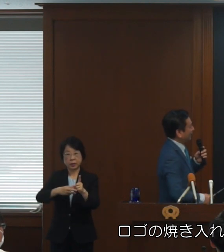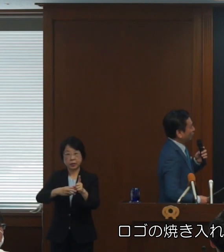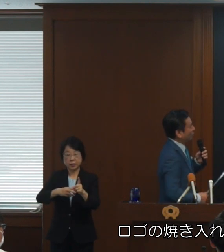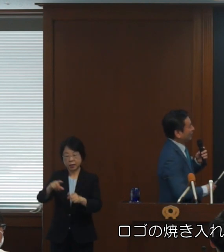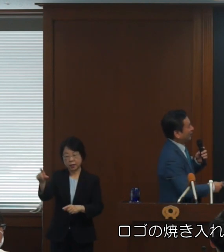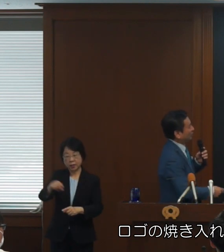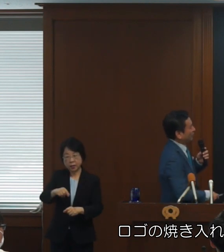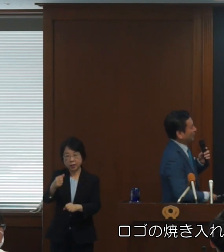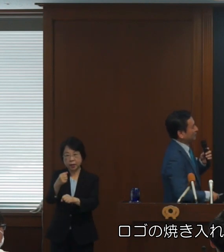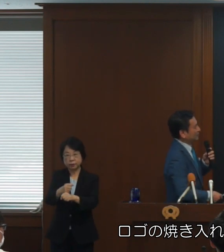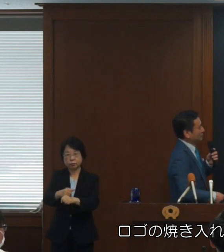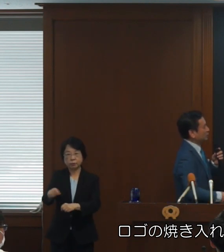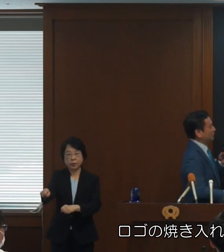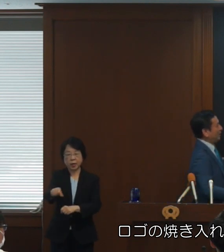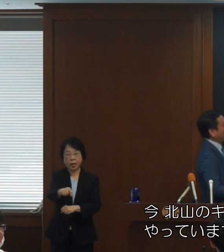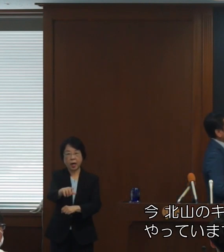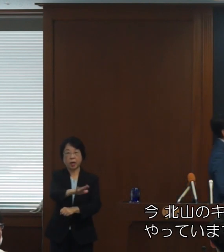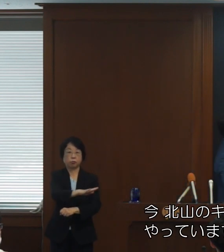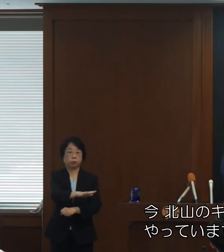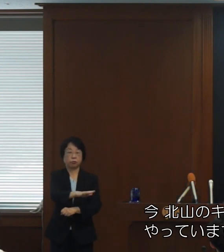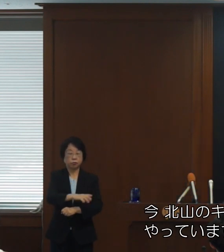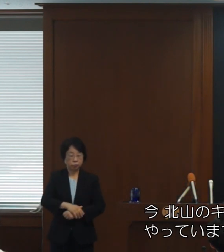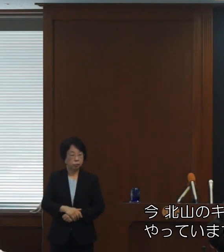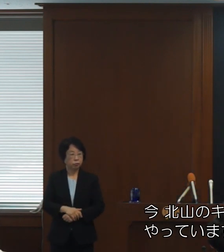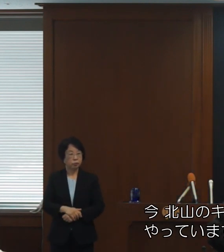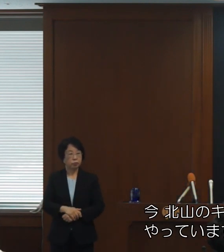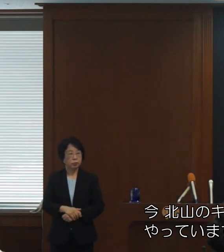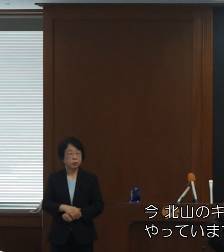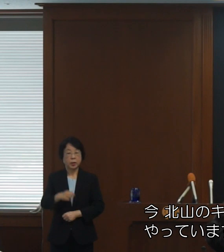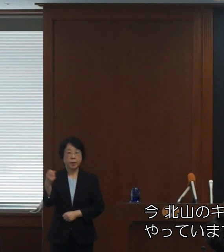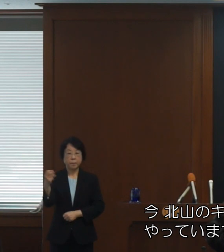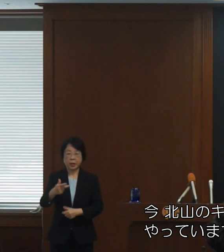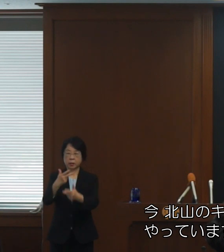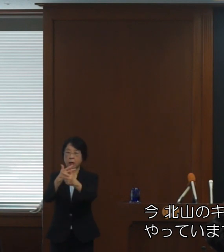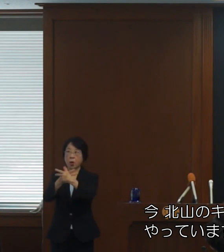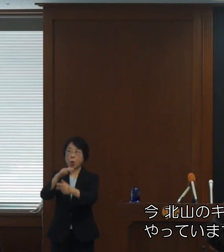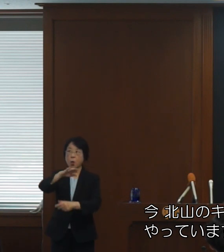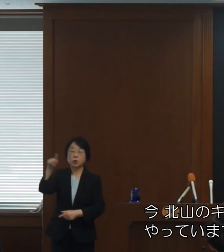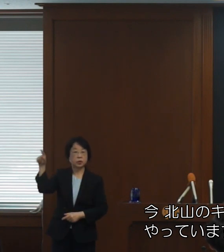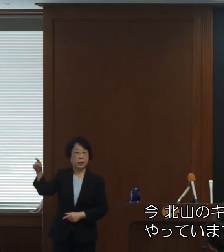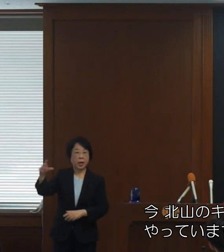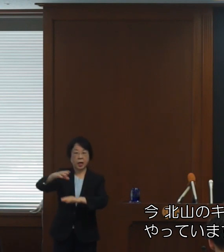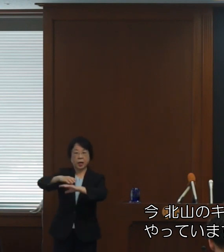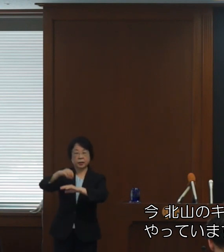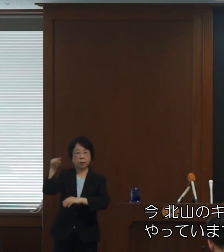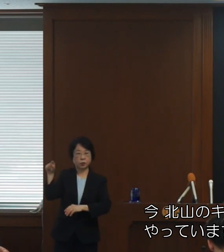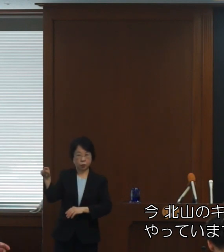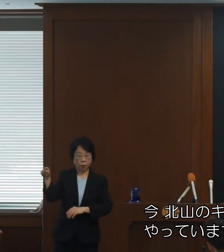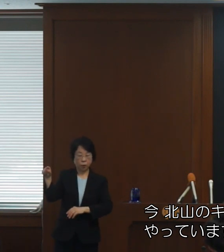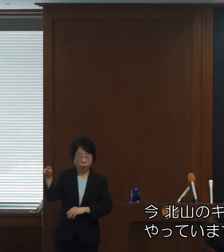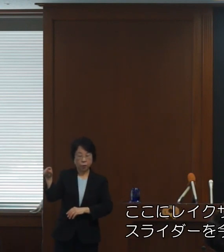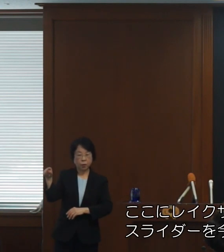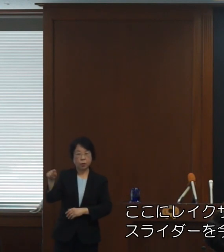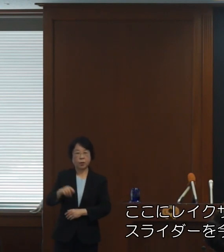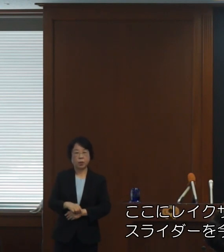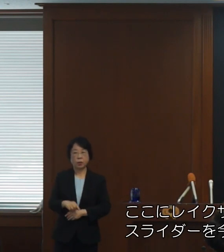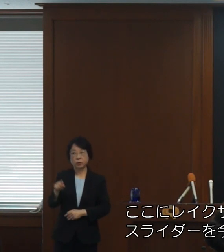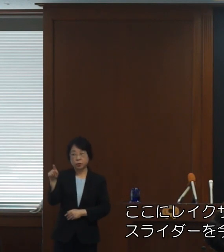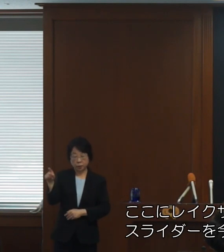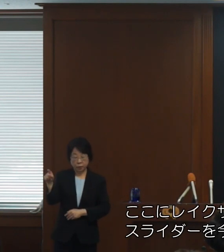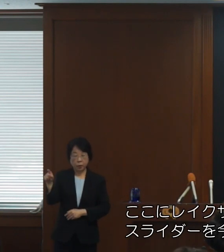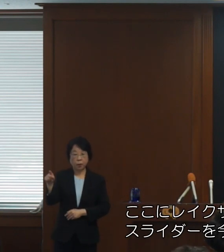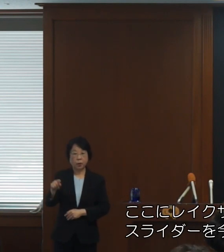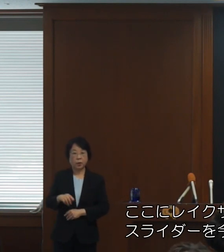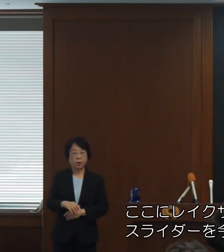焼きロゴの焼き入れを行ったりとかしますし今北斗のキャンプ場というものをやってますけれどもここ